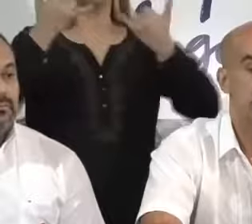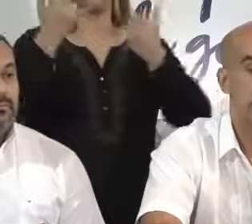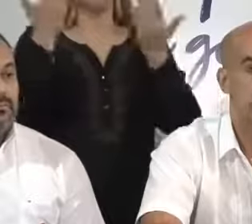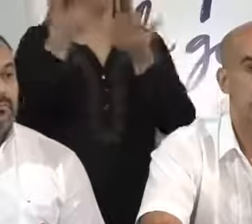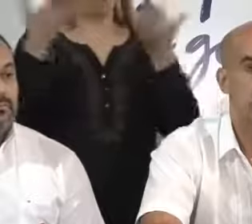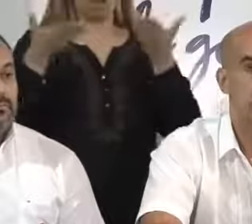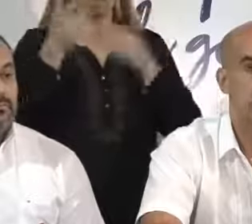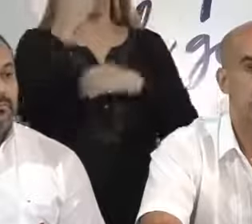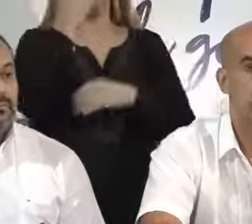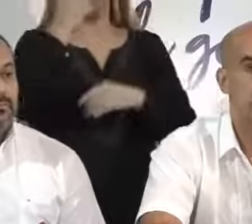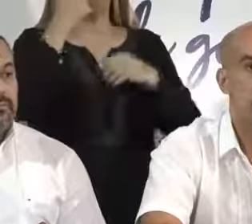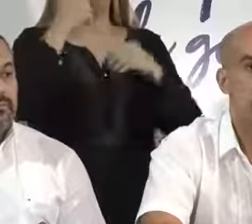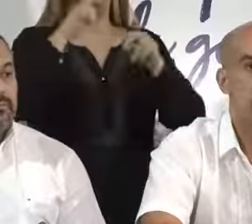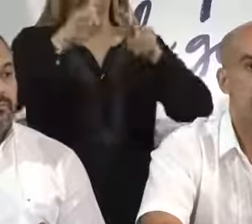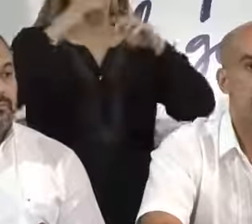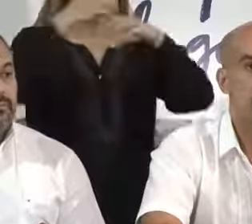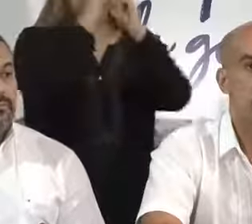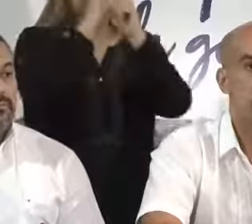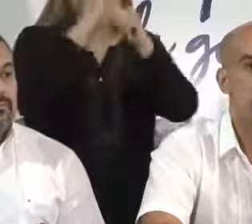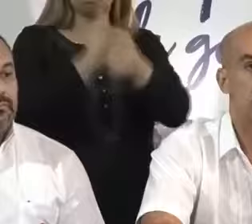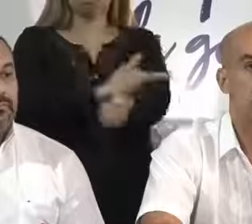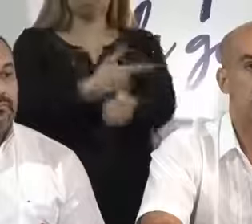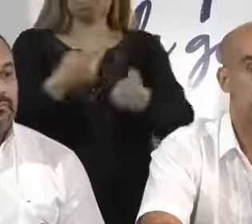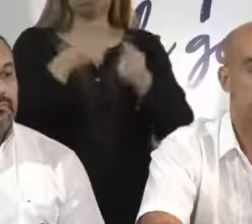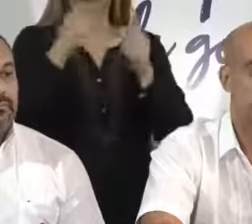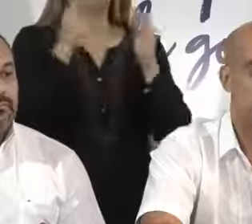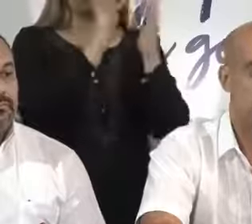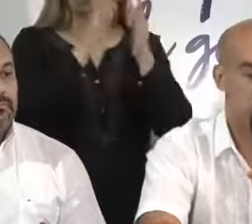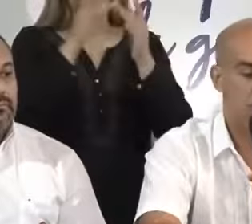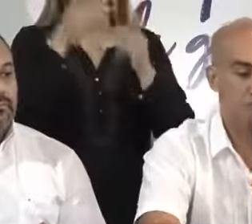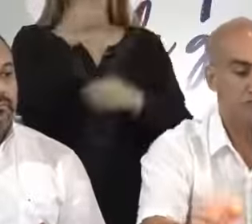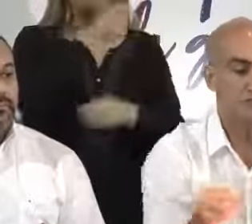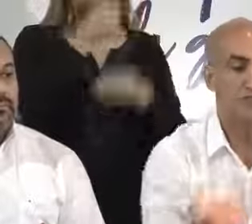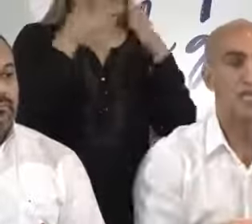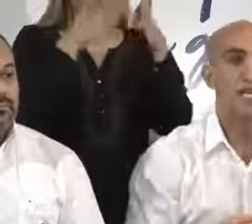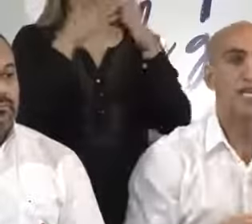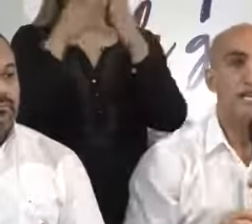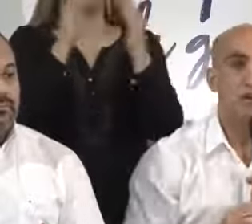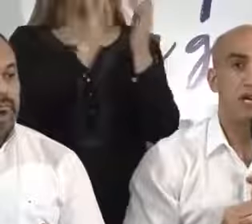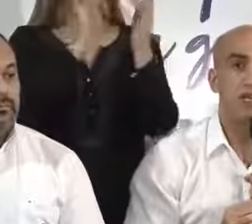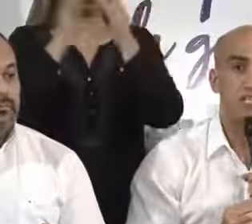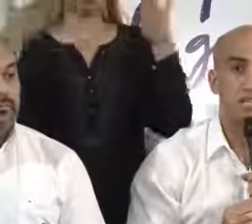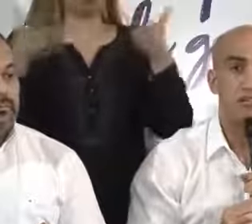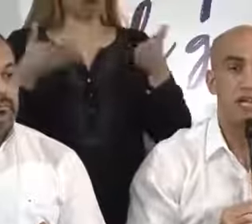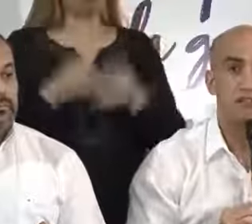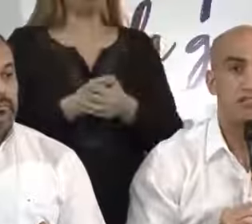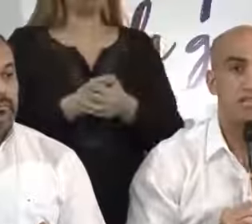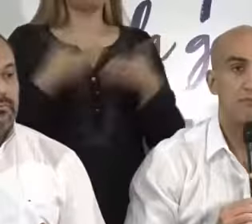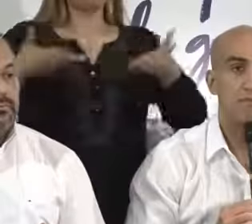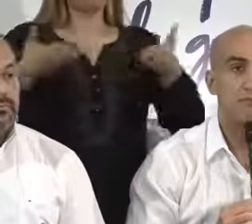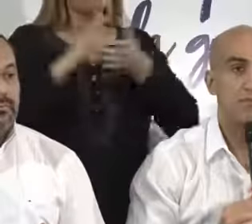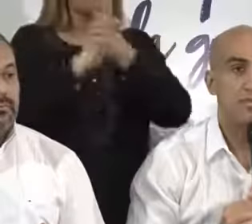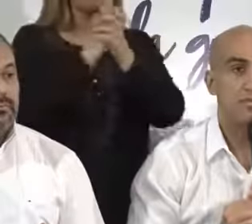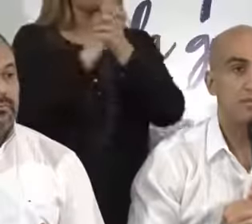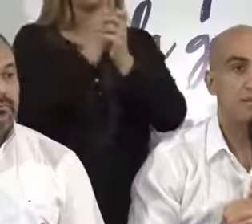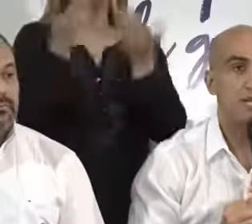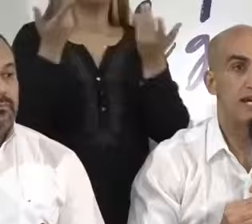monitoreados, se ha hecho un mapeo y están siendo contactados cada uno de ellos. Queremos aprovechar la ocasión